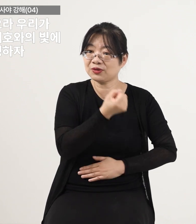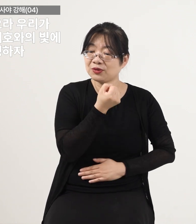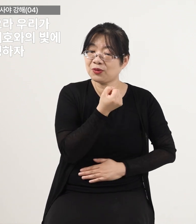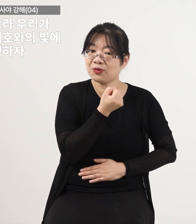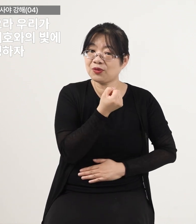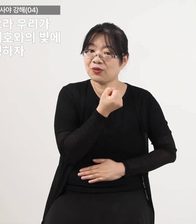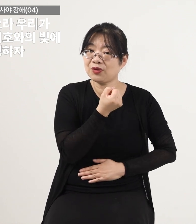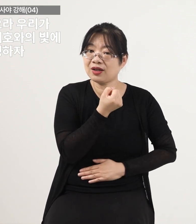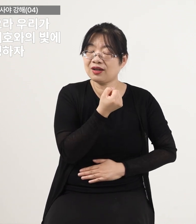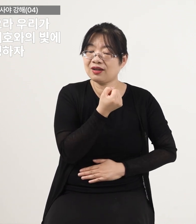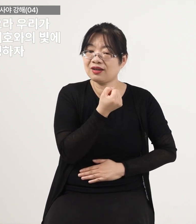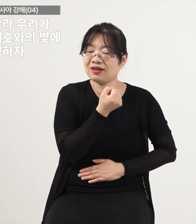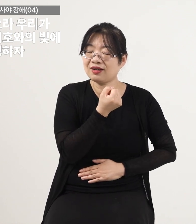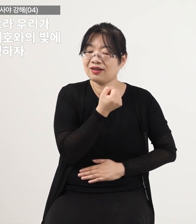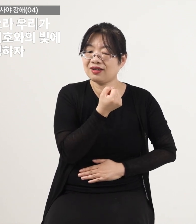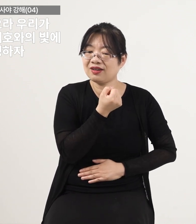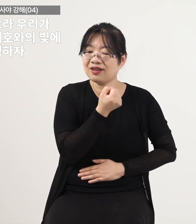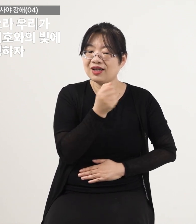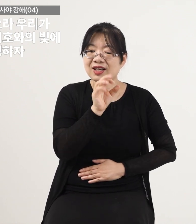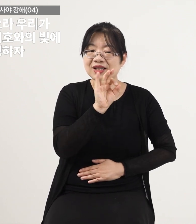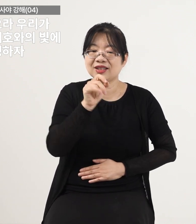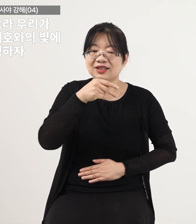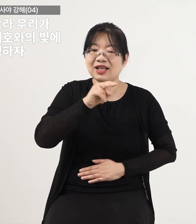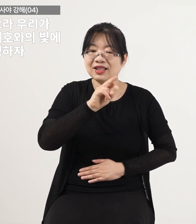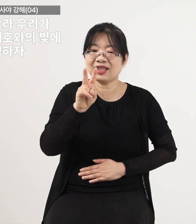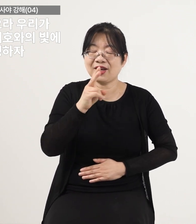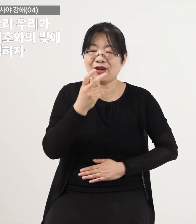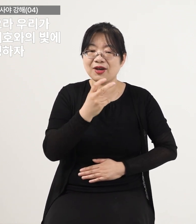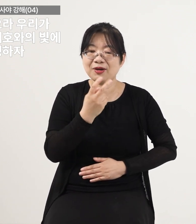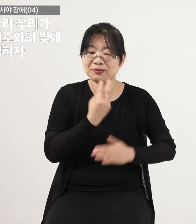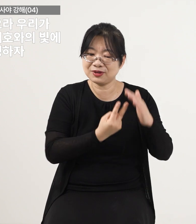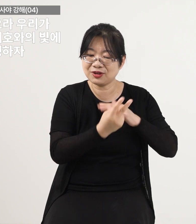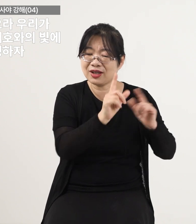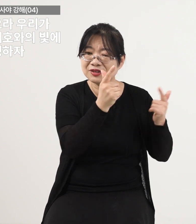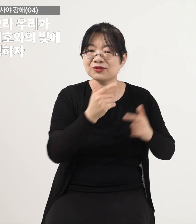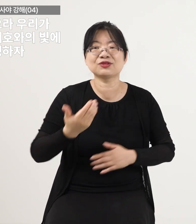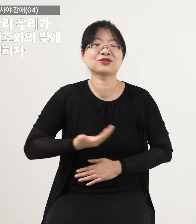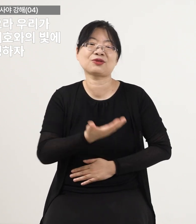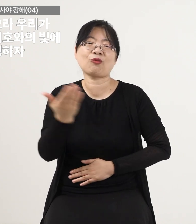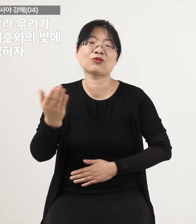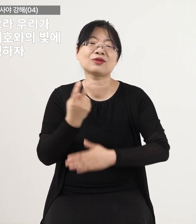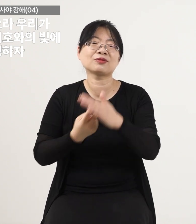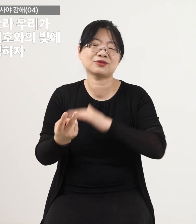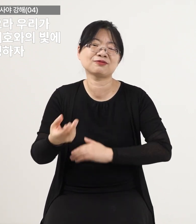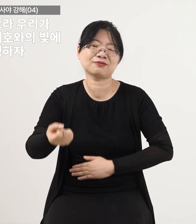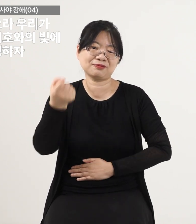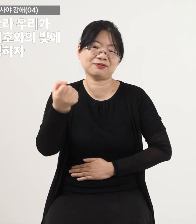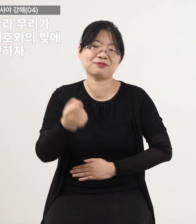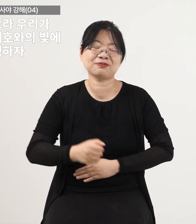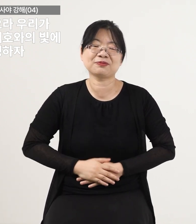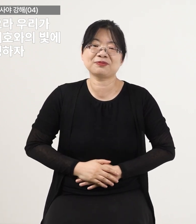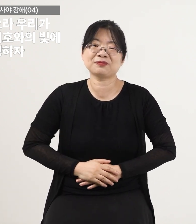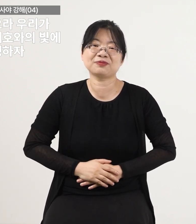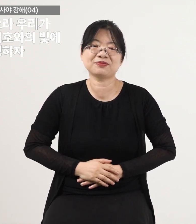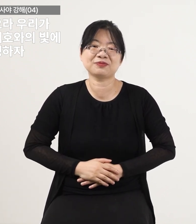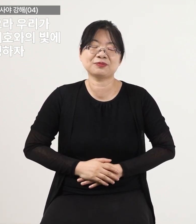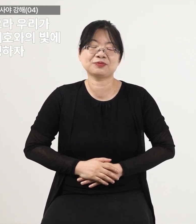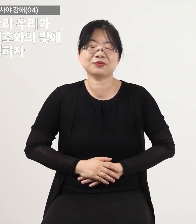비전으로? 무슨 이사야의 비전이에요? 여러분들의 비전으로 해야죠. 아이